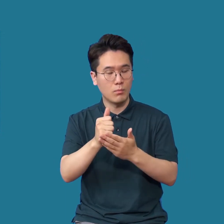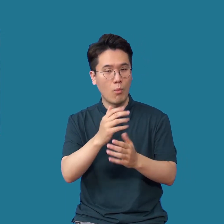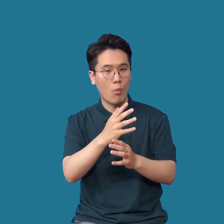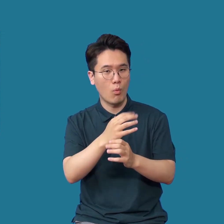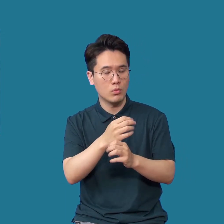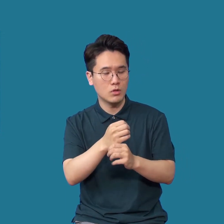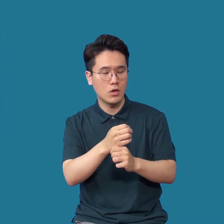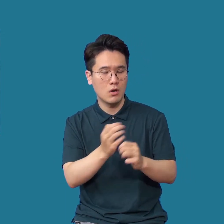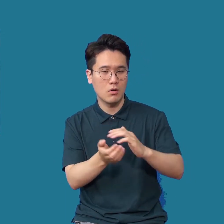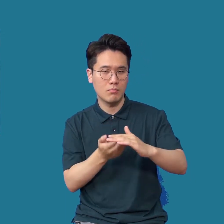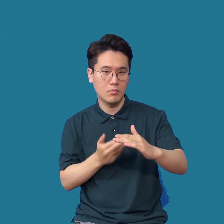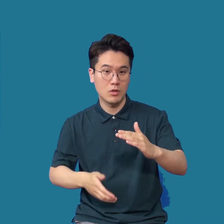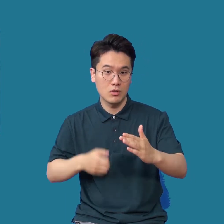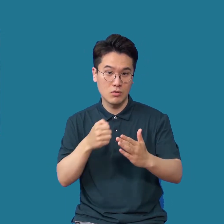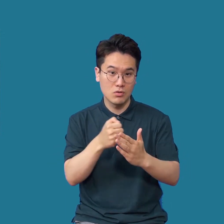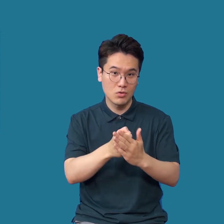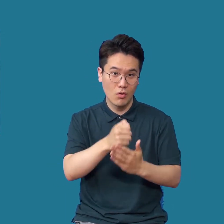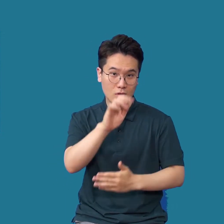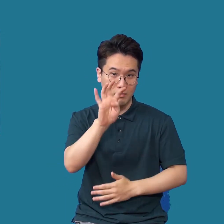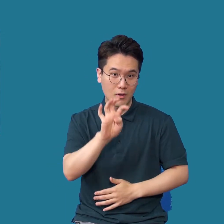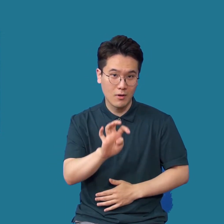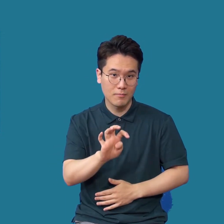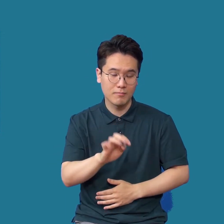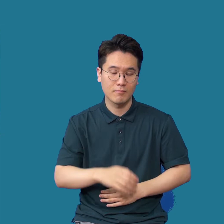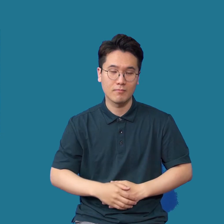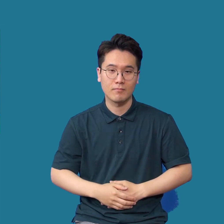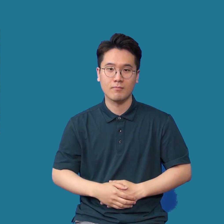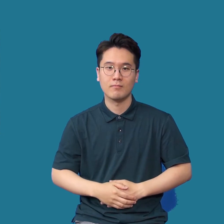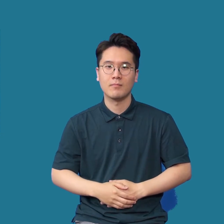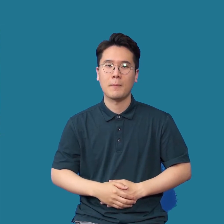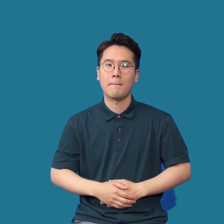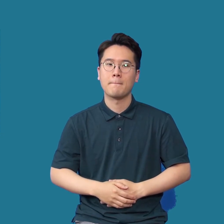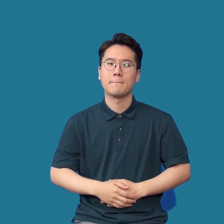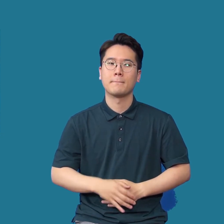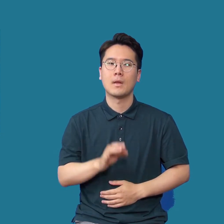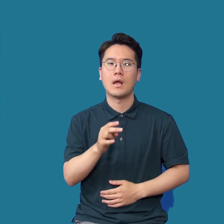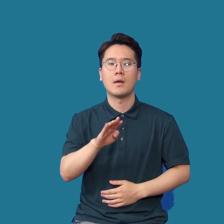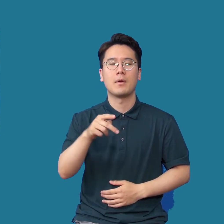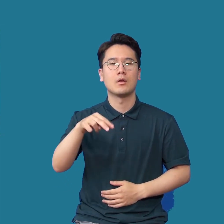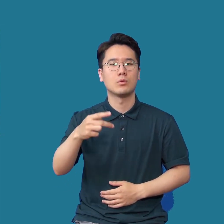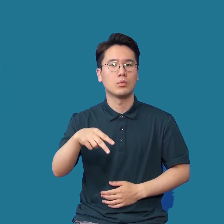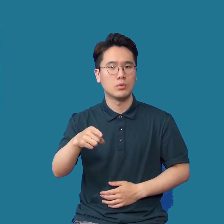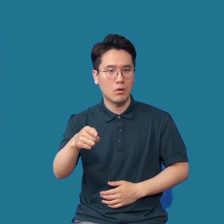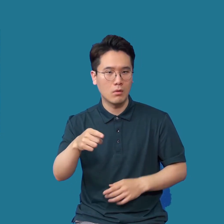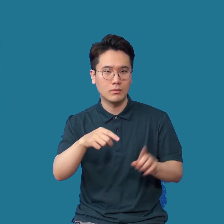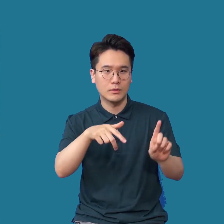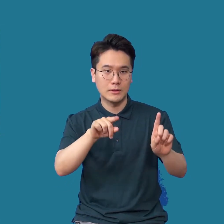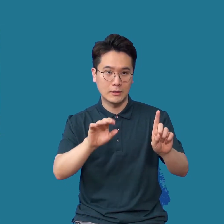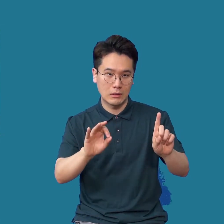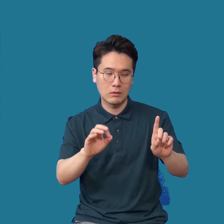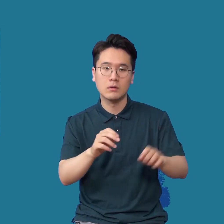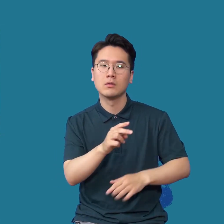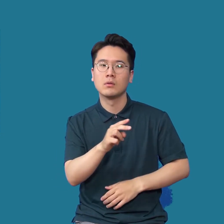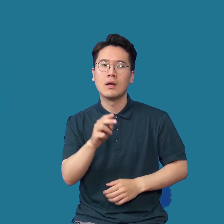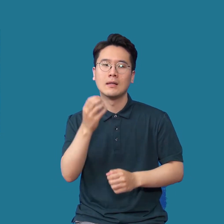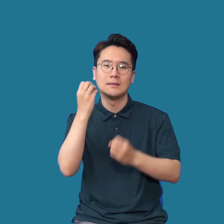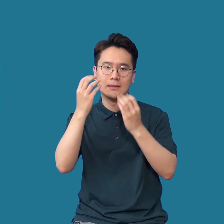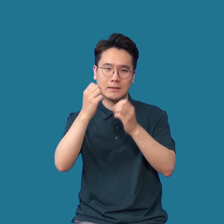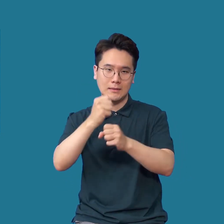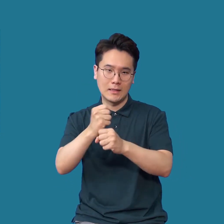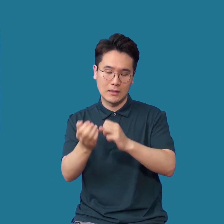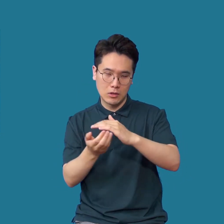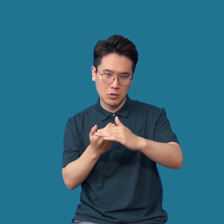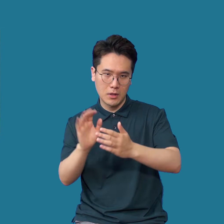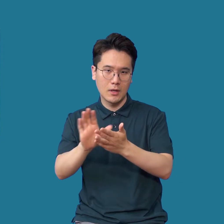예정하셨습니까? 에베소서 1장 4절 보면 곧 창세전에 그리스도 안에서 우리를 택하사